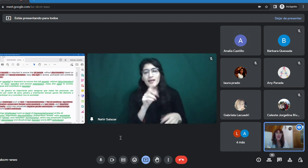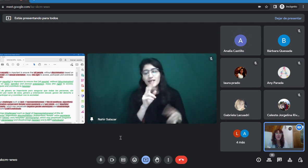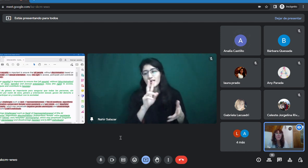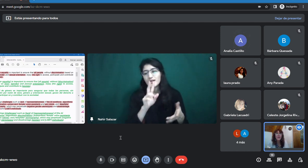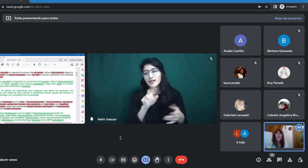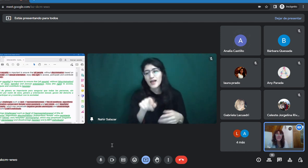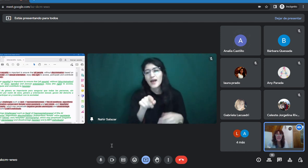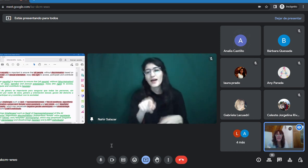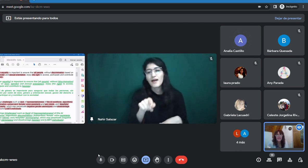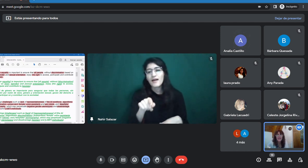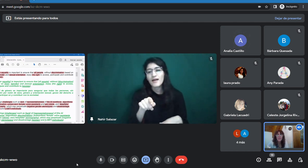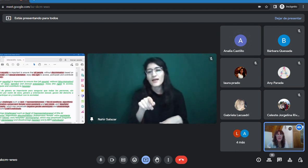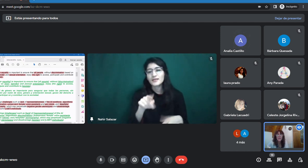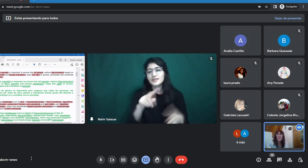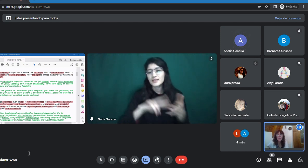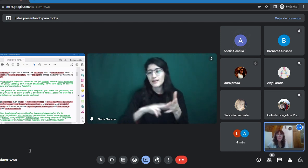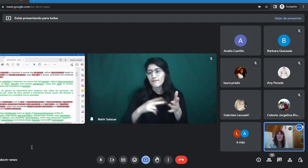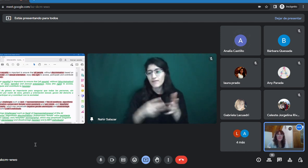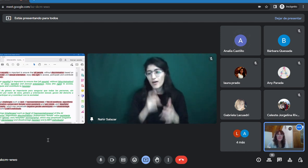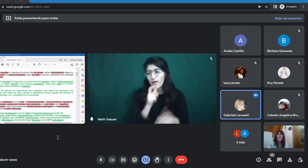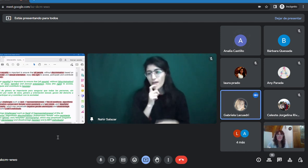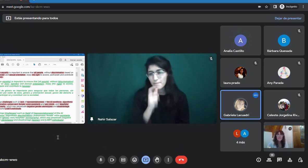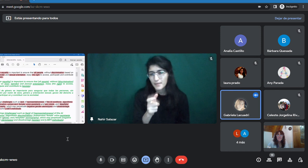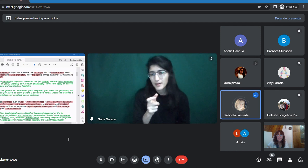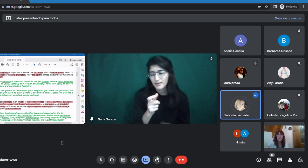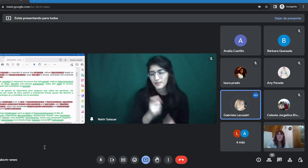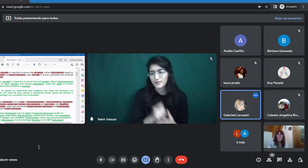Bien, ¿cómo quedaría esta? A ver.